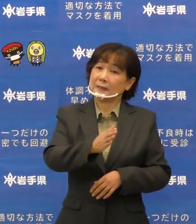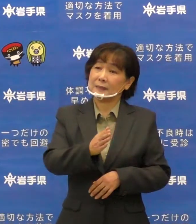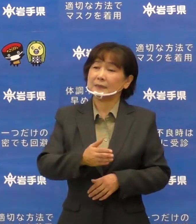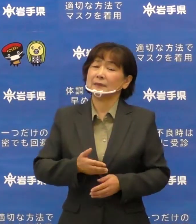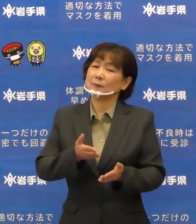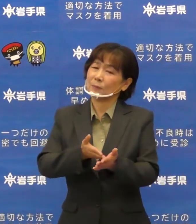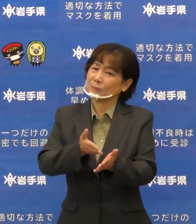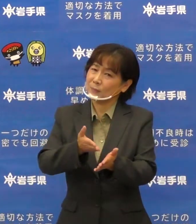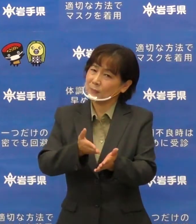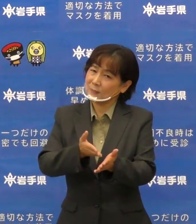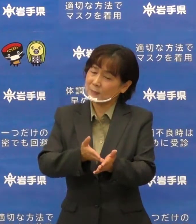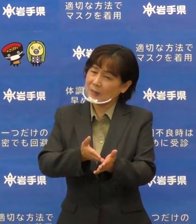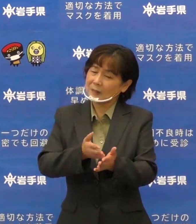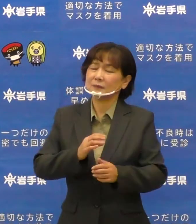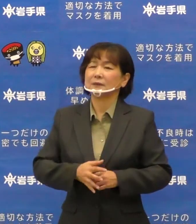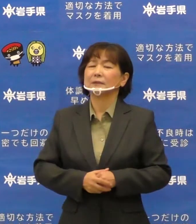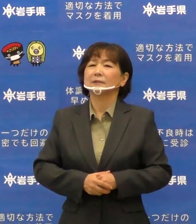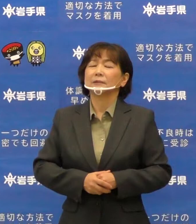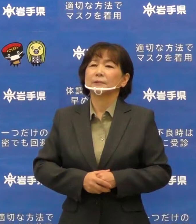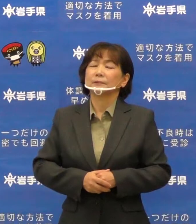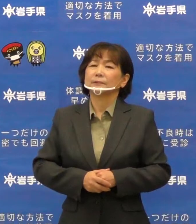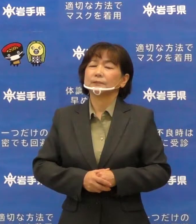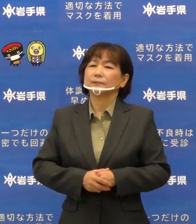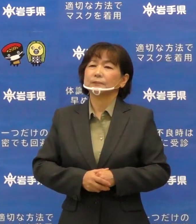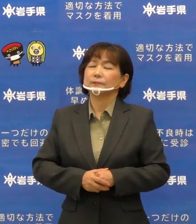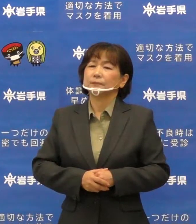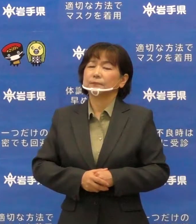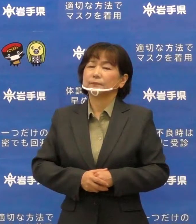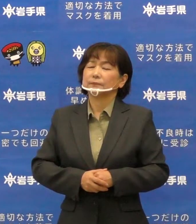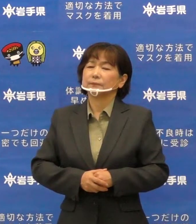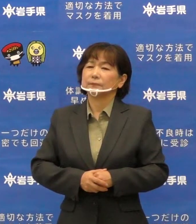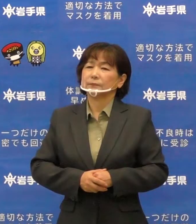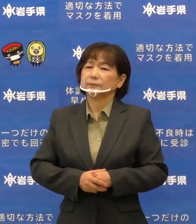話であれすると、